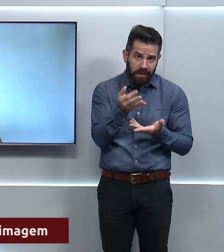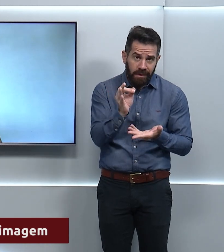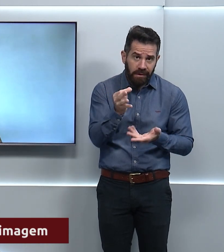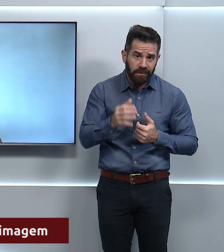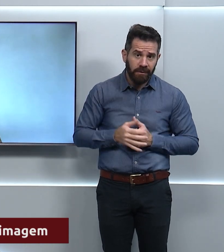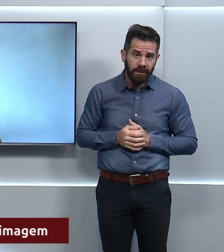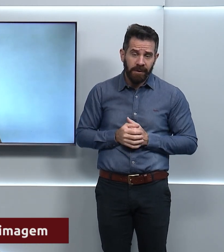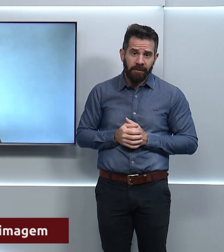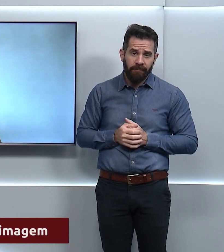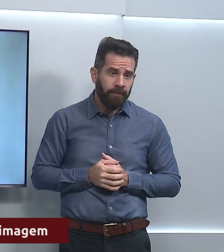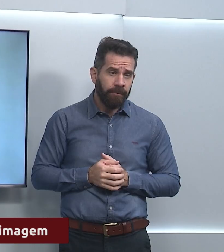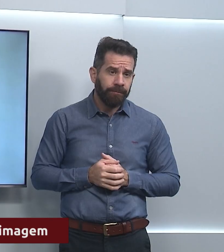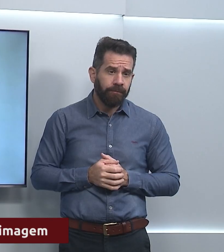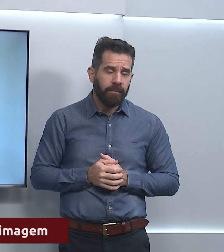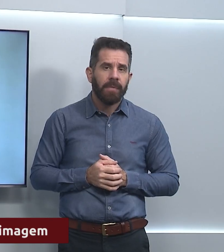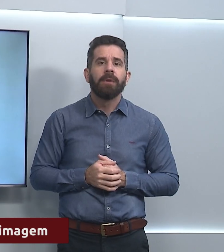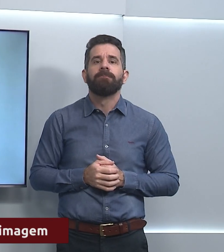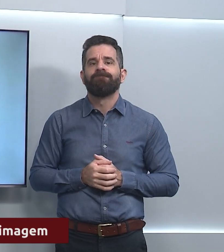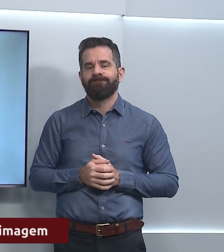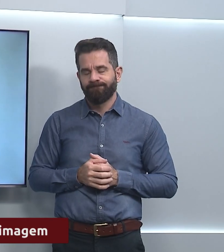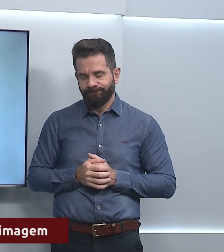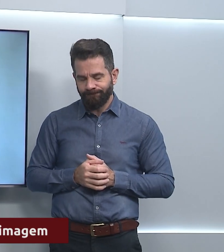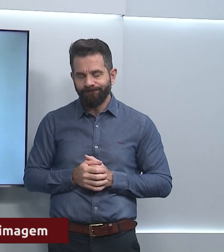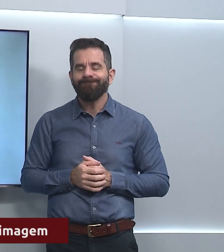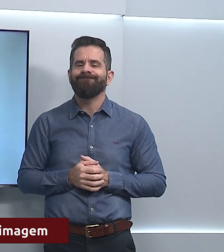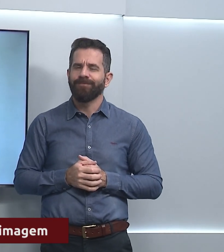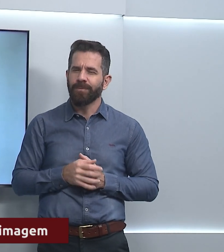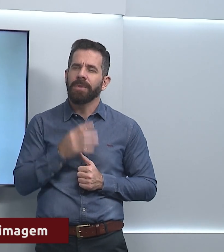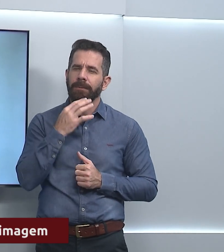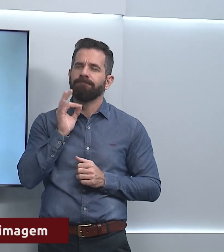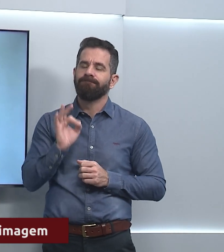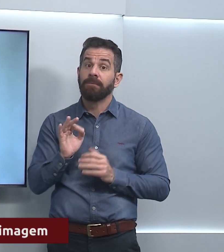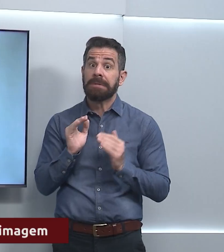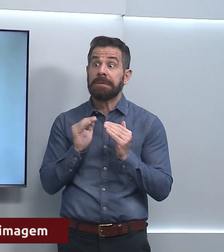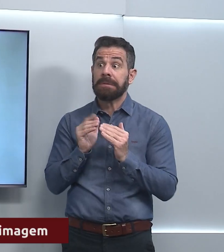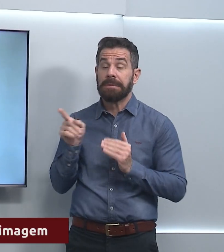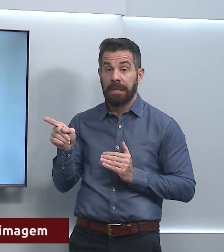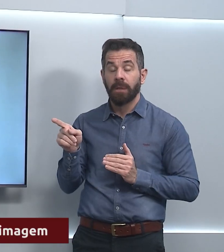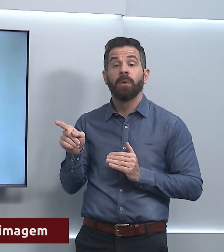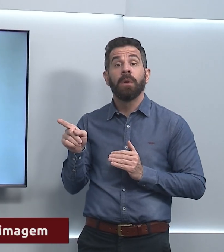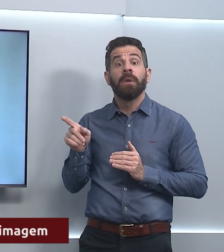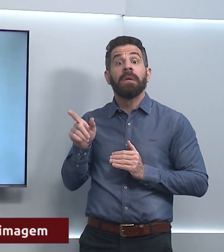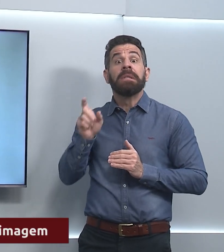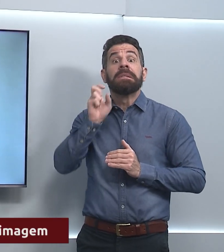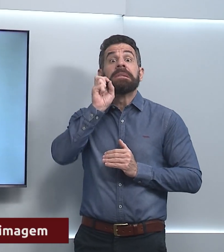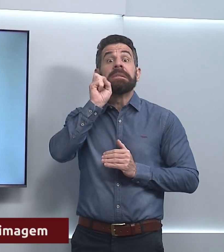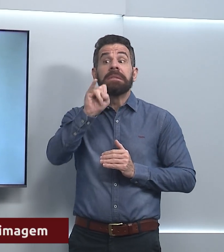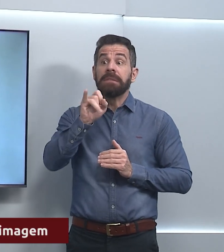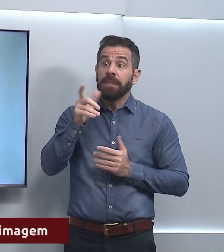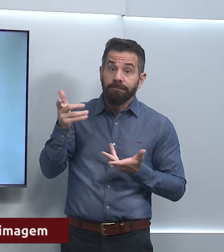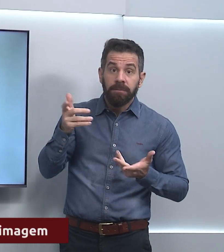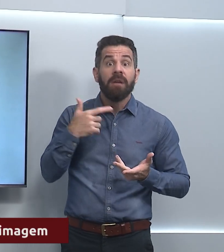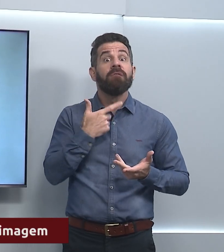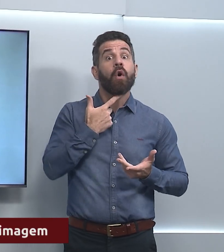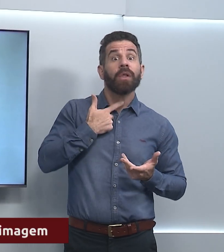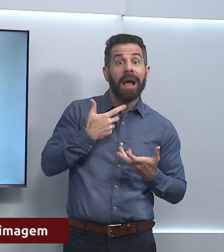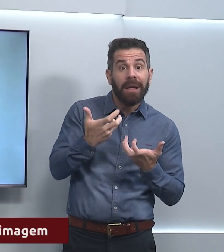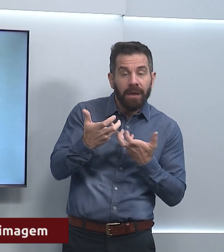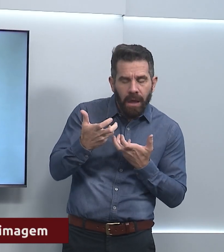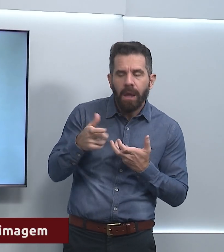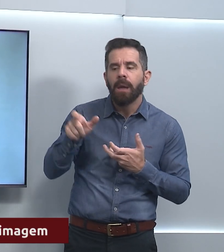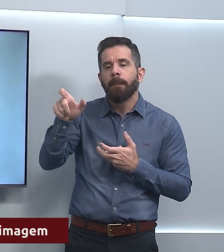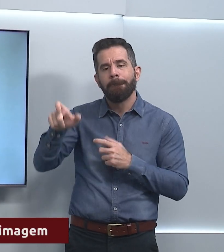Exatamente. Então, sempre fazer um acompanhamento, né, com médicos, profissionais qualificados. O médico vai ajudar no